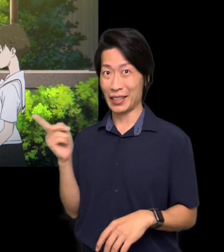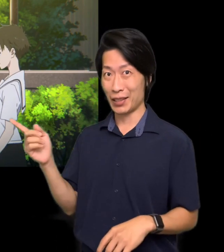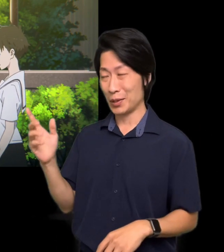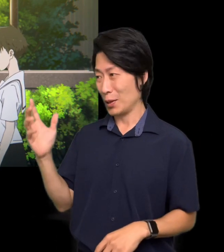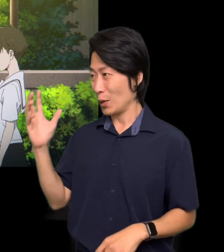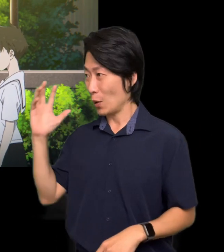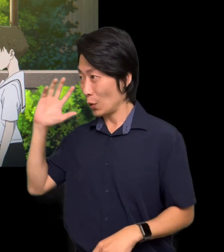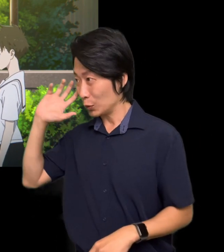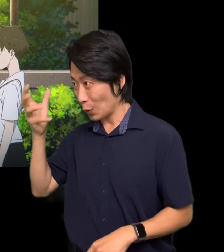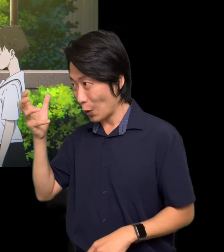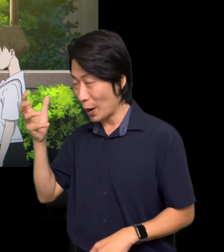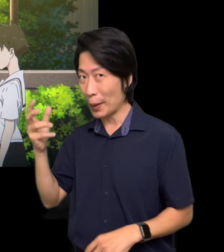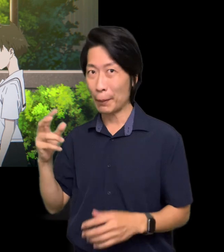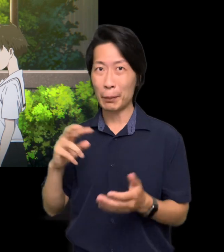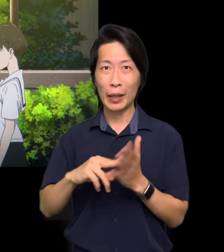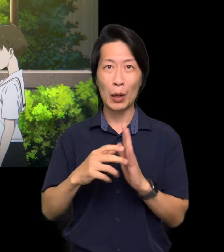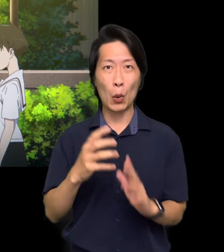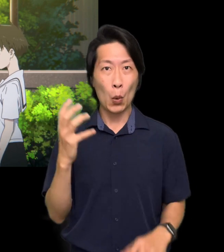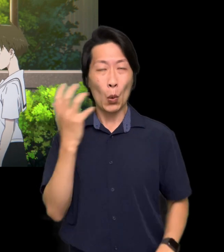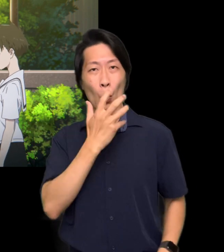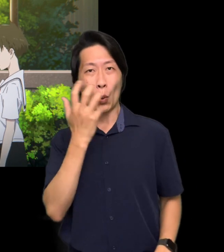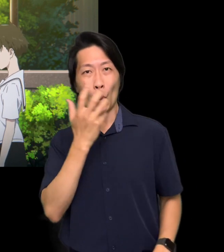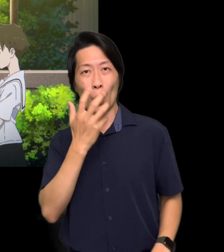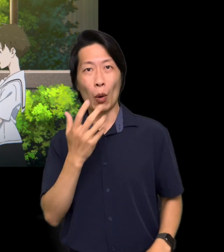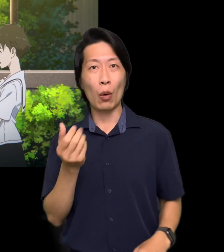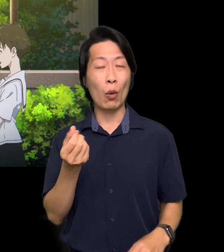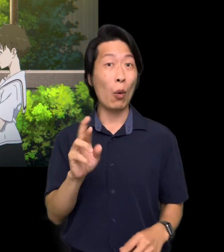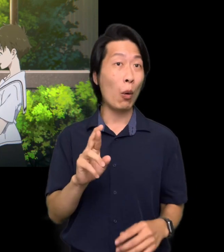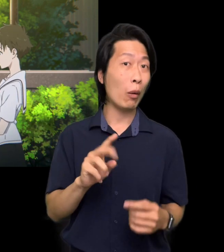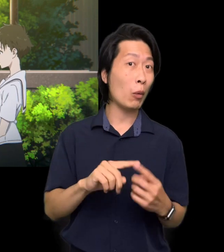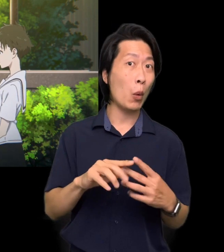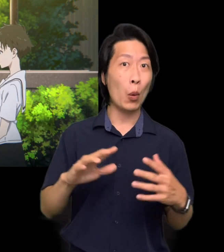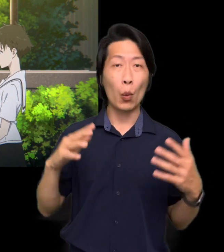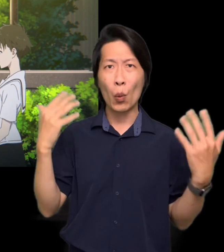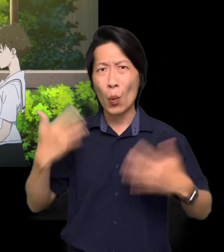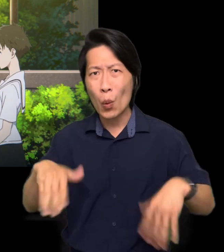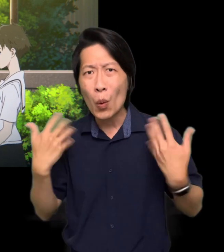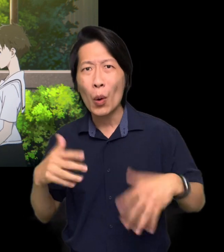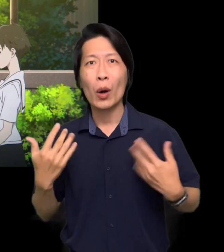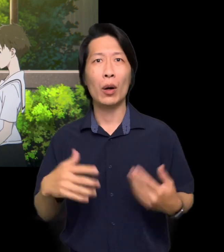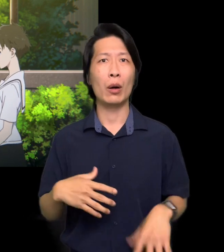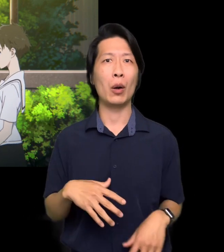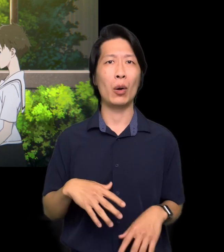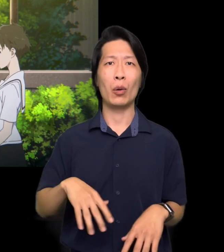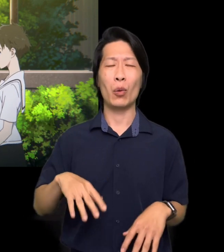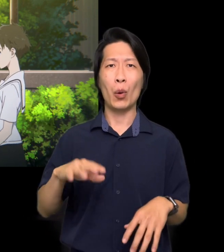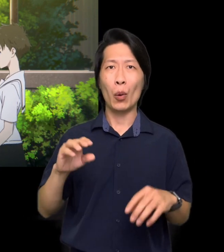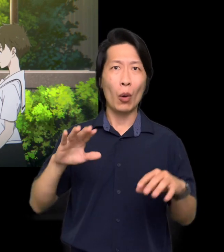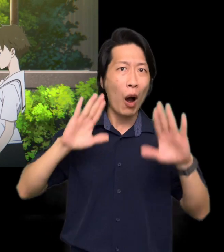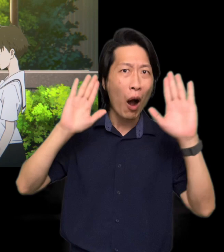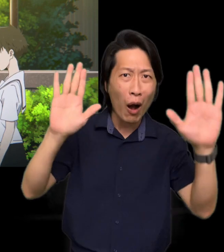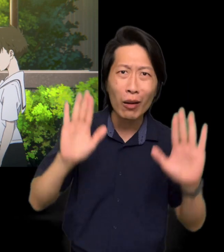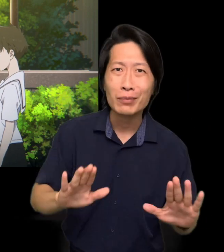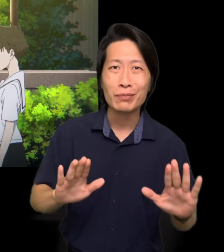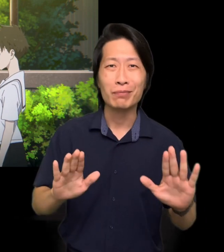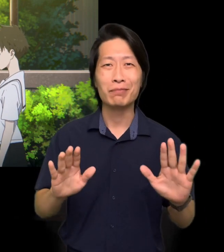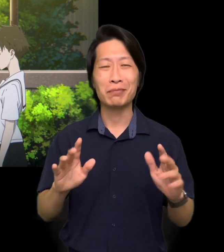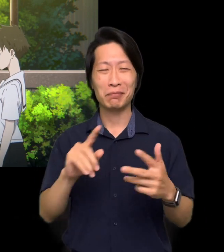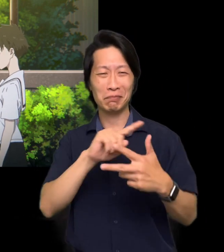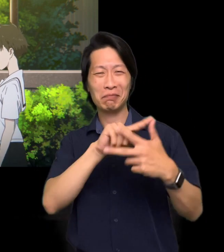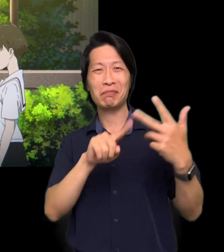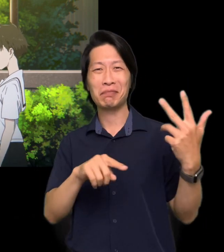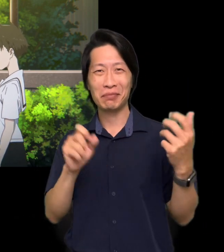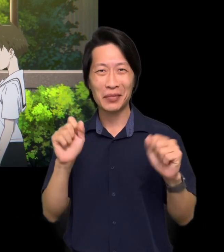have. You could see すごい, and that can mean wow or whoa or